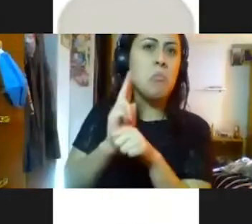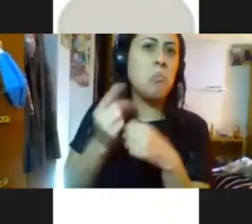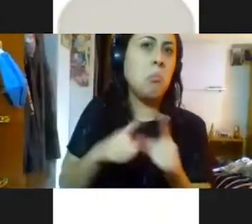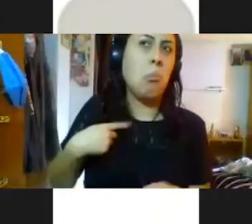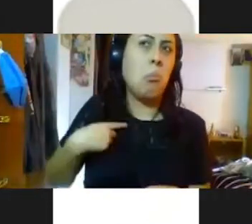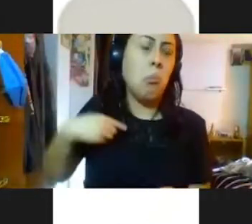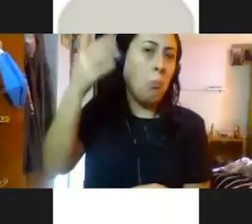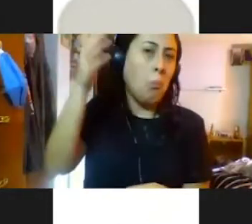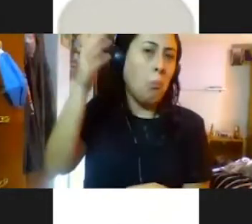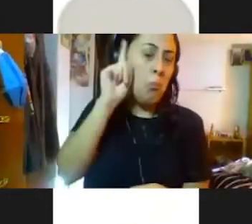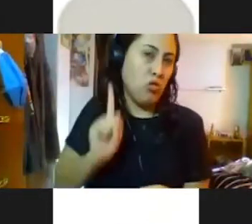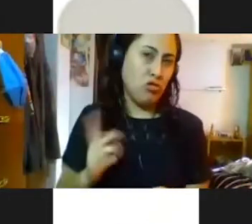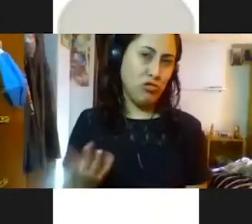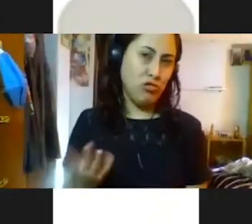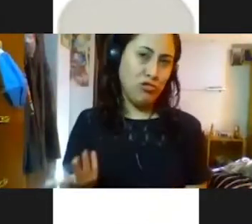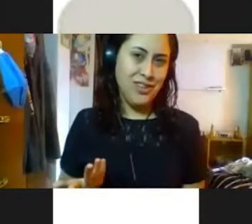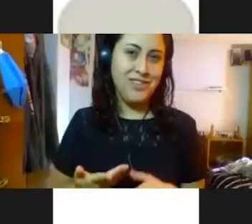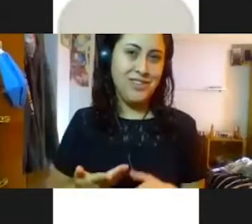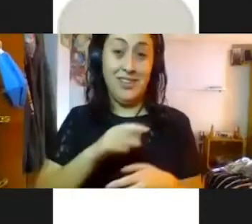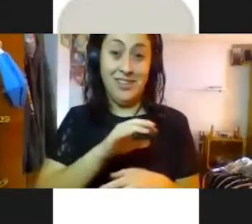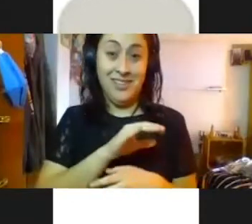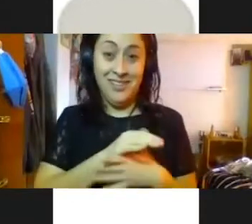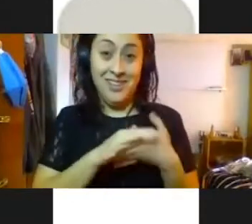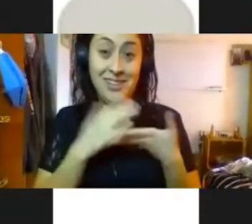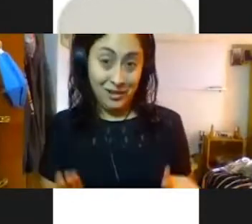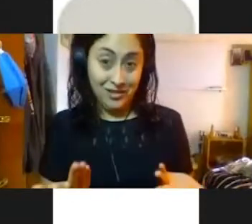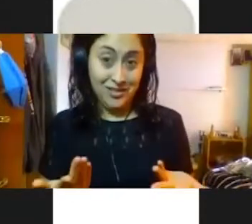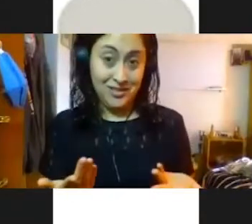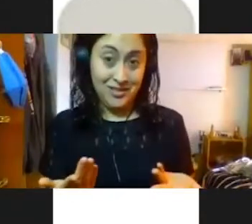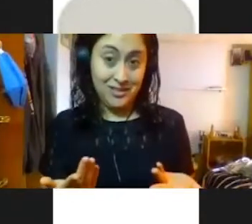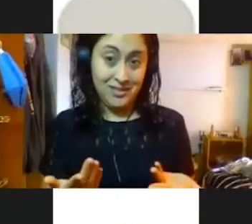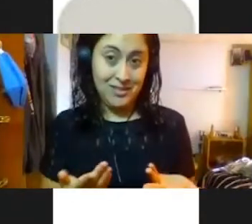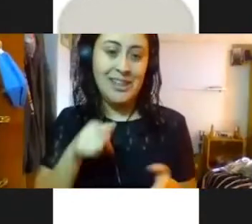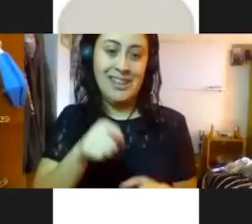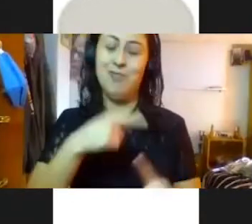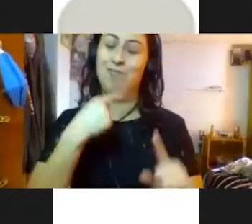Así que debo decir que de todas las cosas que ocurrieron, eso fue muy positivo.